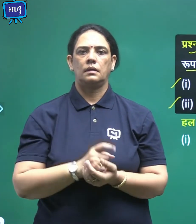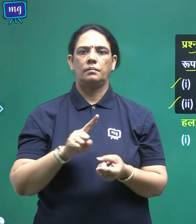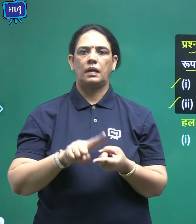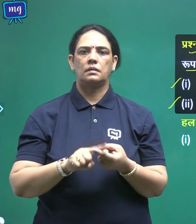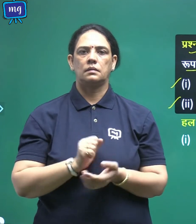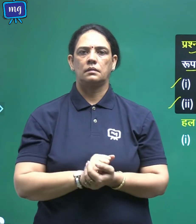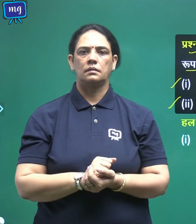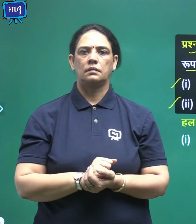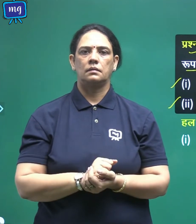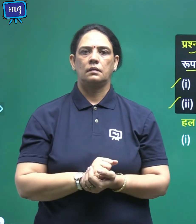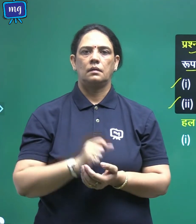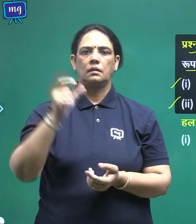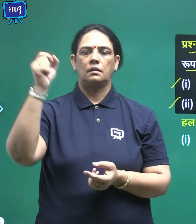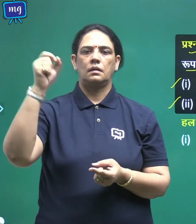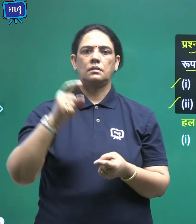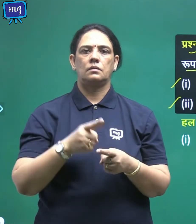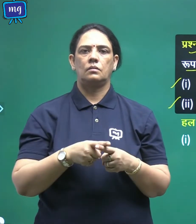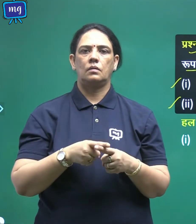प्लस 10 गुणा 1